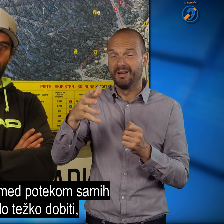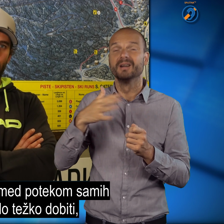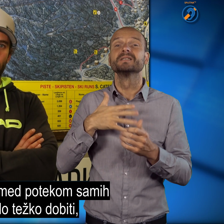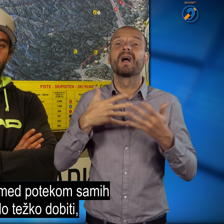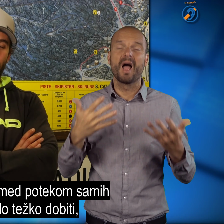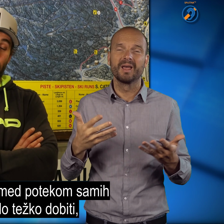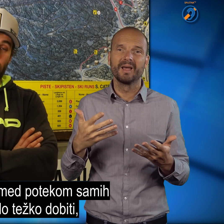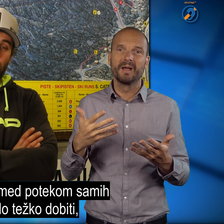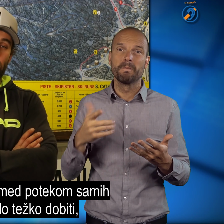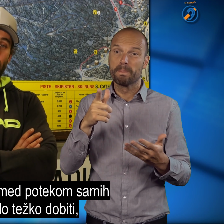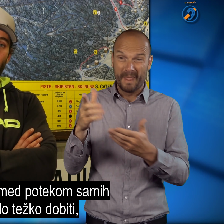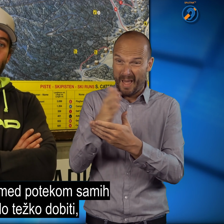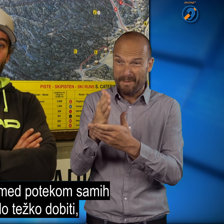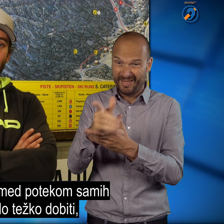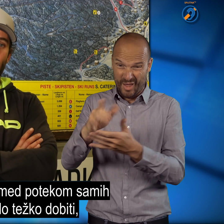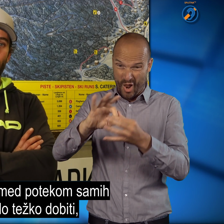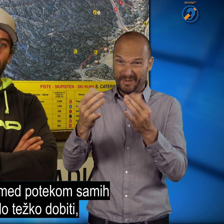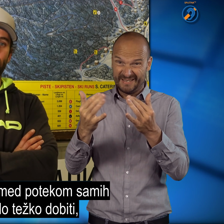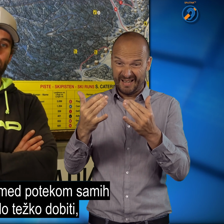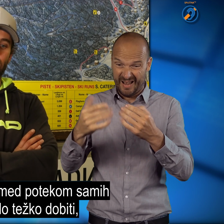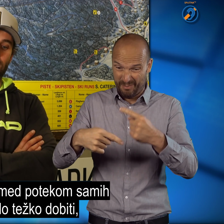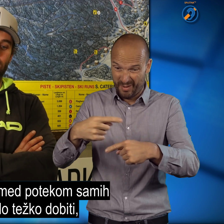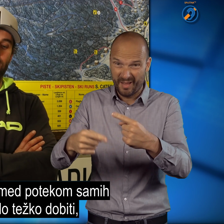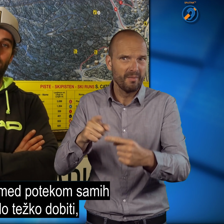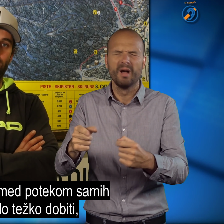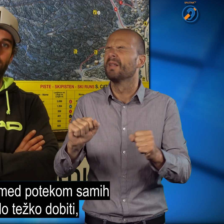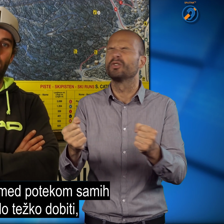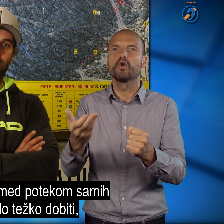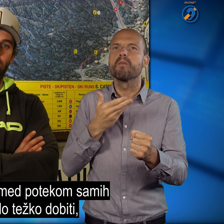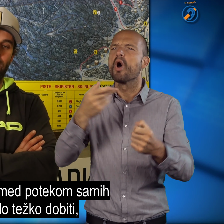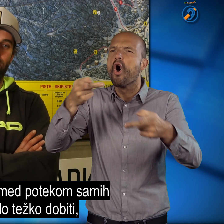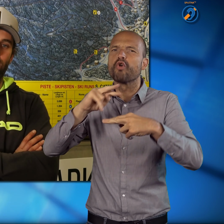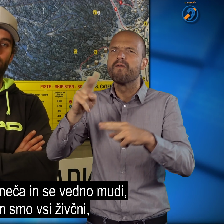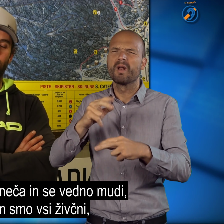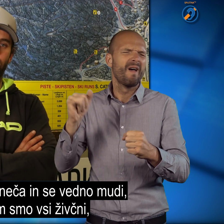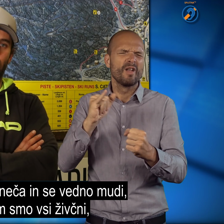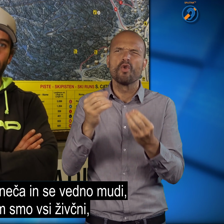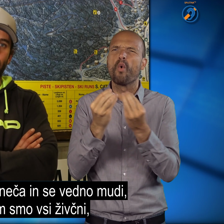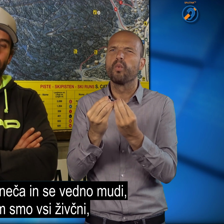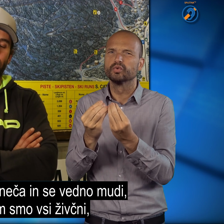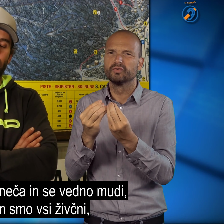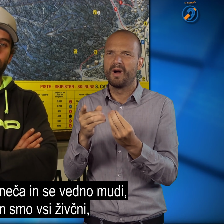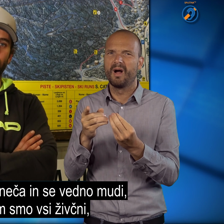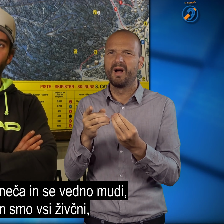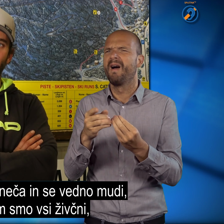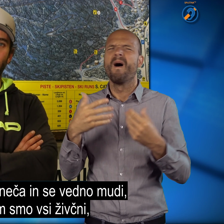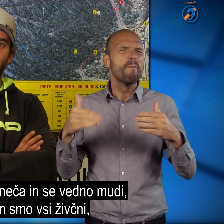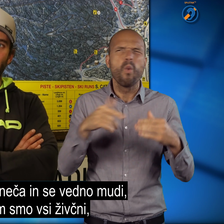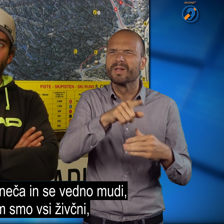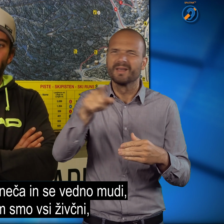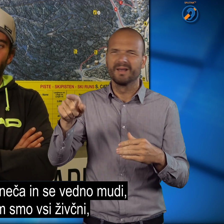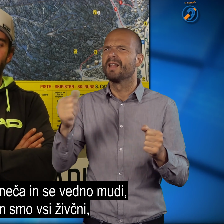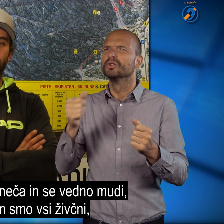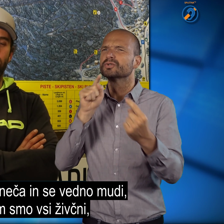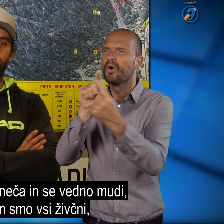so med potekom samih olimpijskih iger zelo težavni, ker je vedno gužva in vedno se mudi